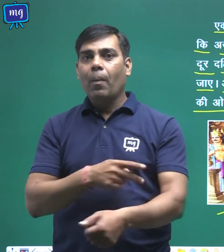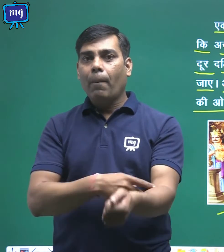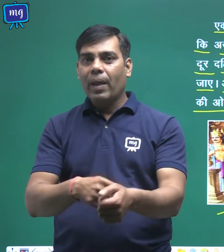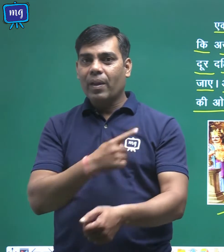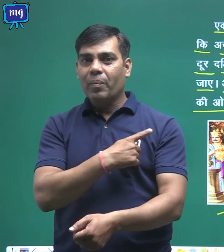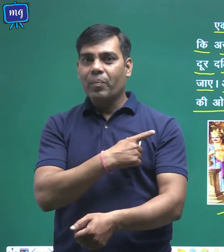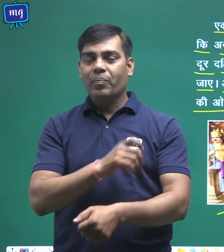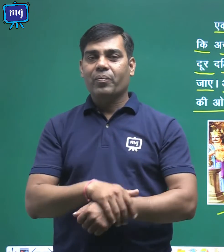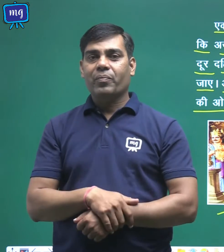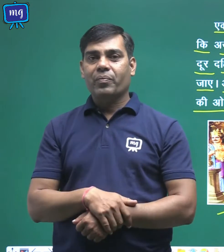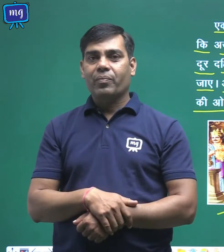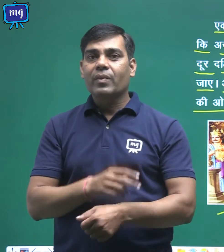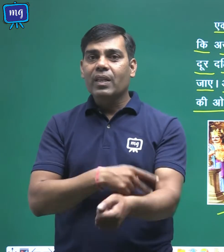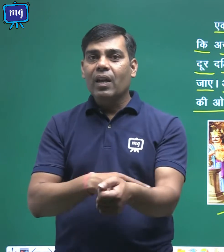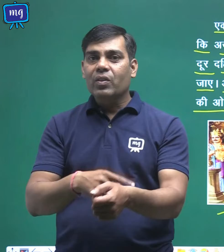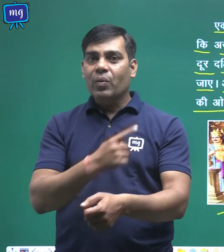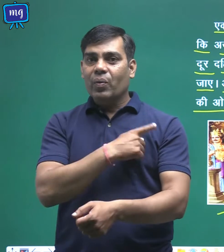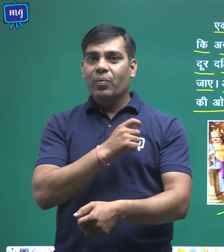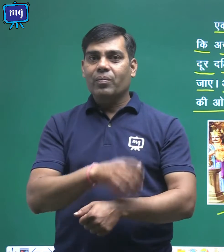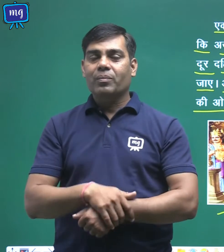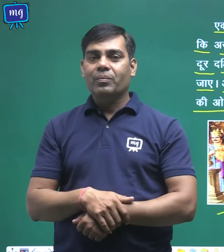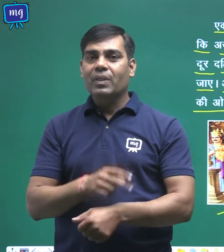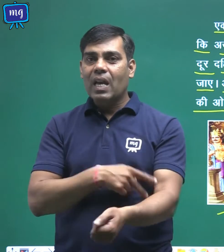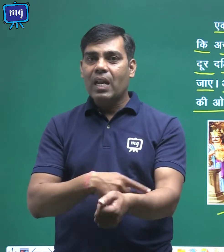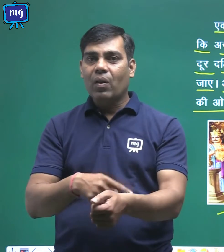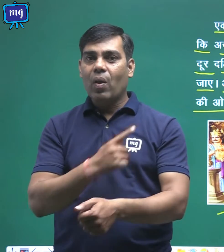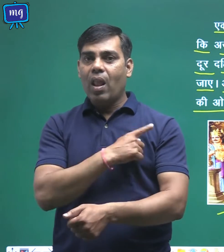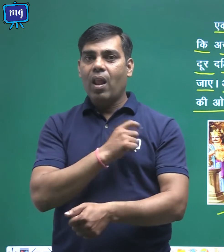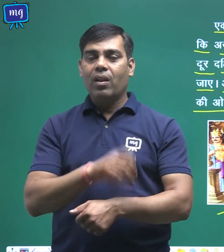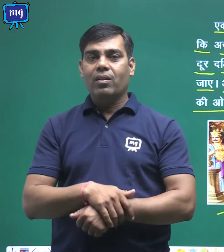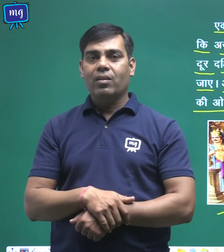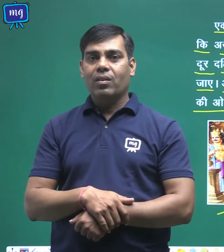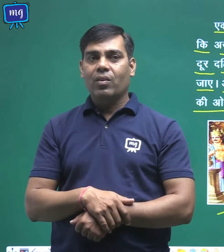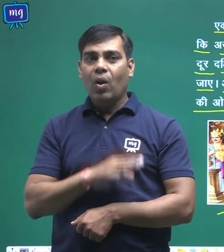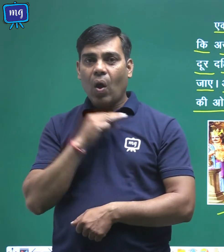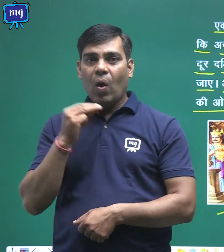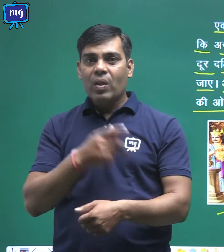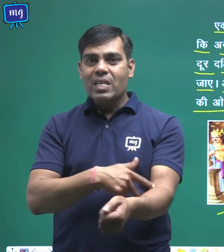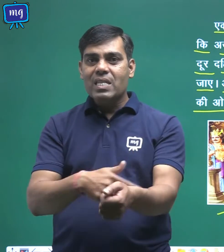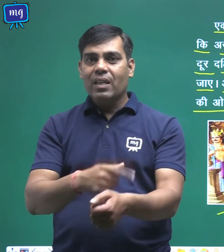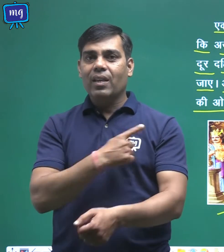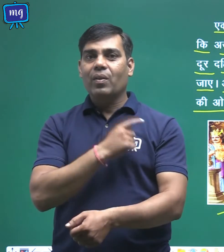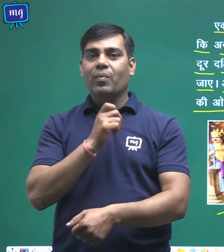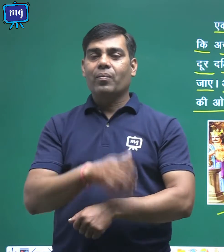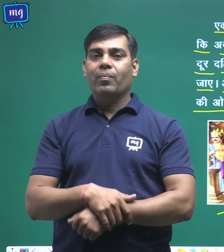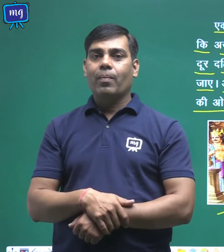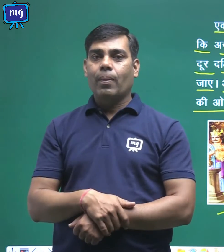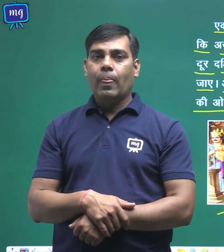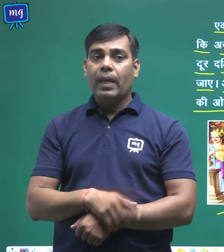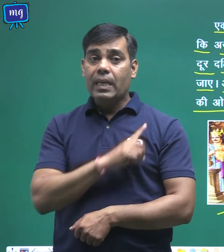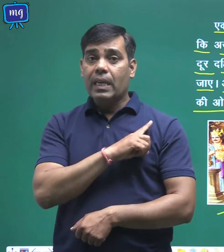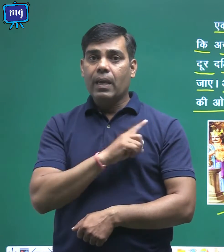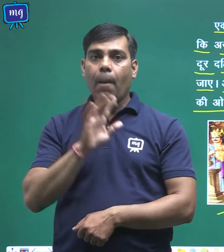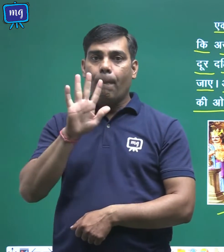भीम, अर्जुन, नकुल और सहदेव, ये 5